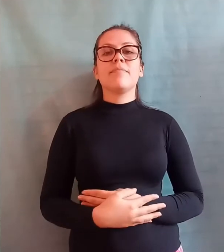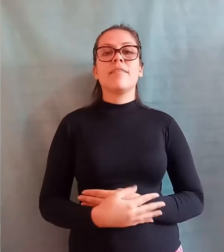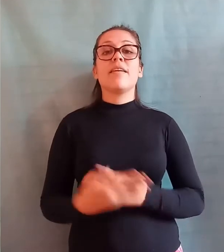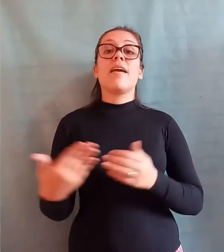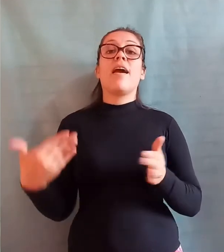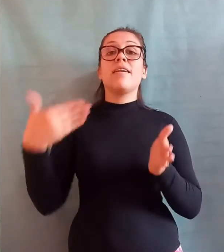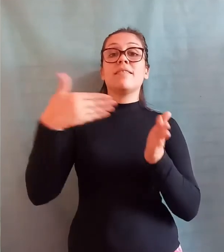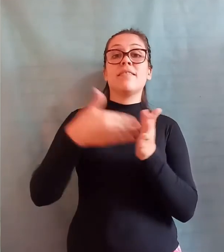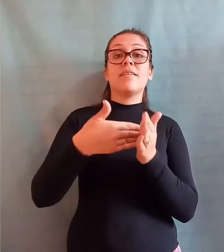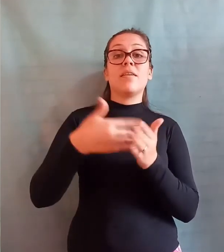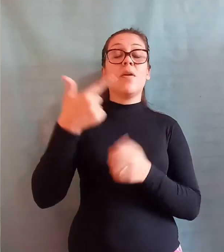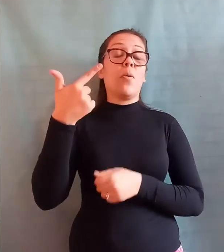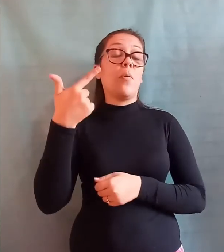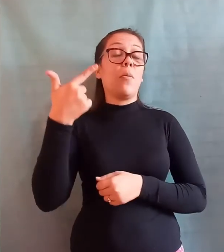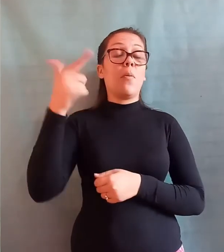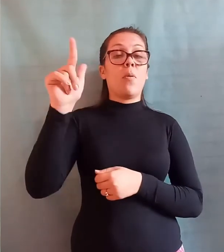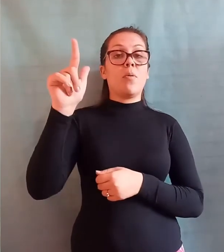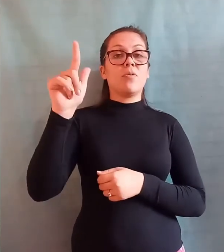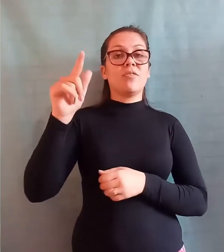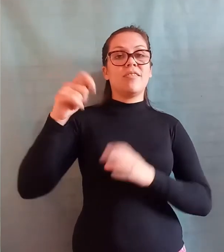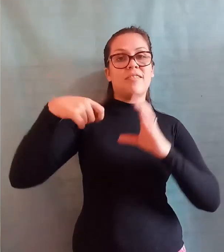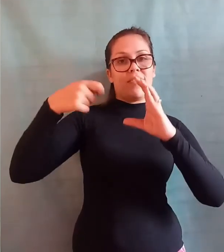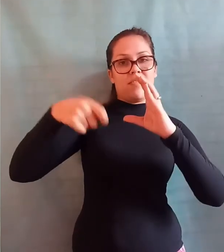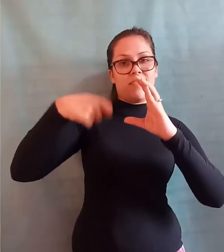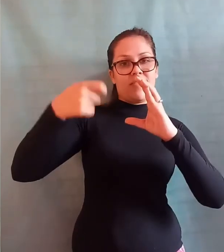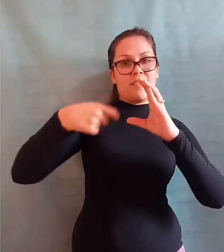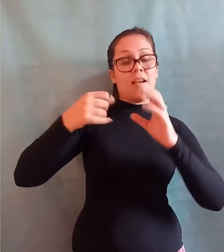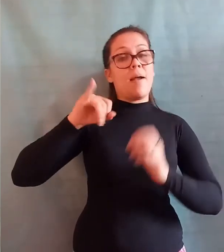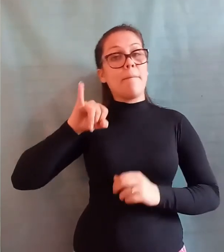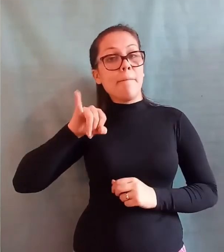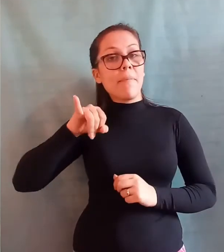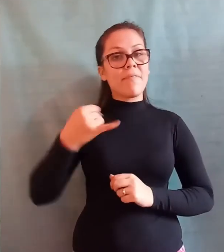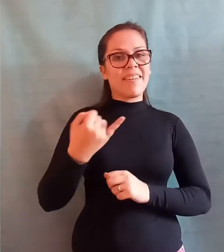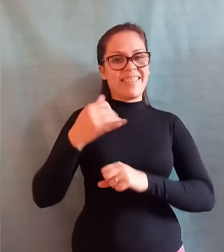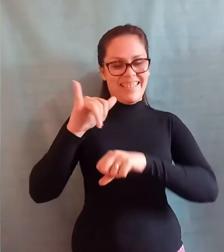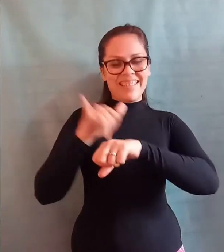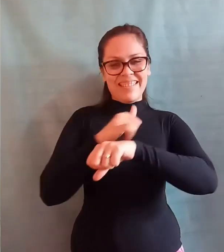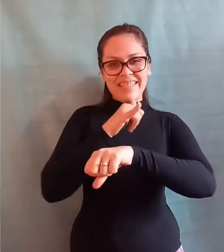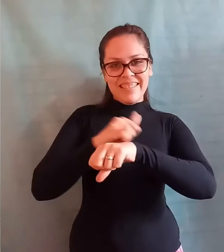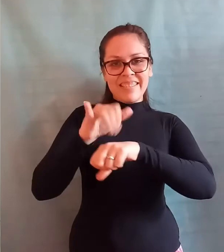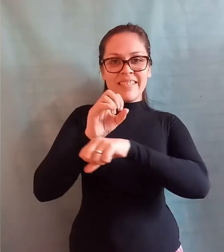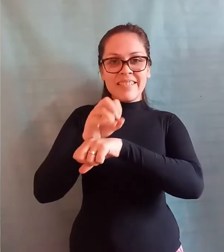Então, até o próximo vídeo. Aproveitem muito essas ferramentas.